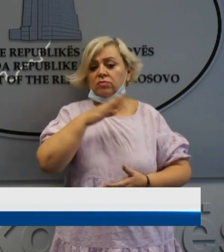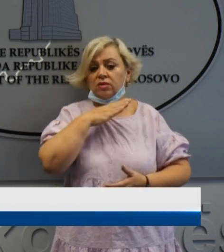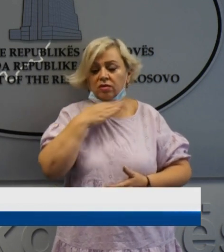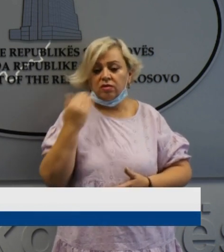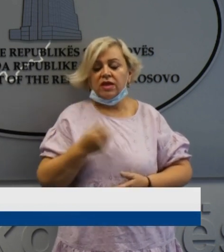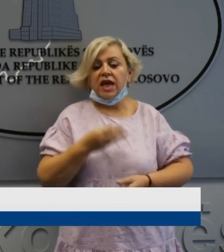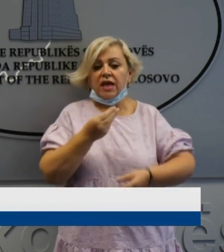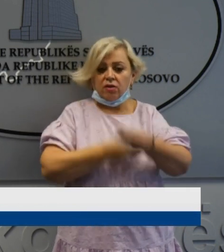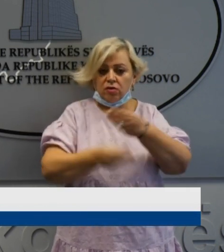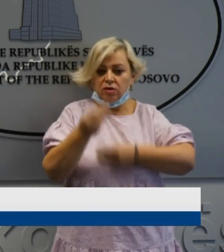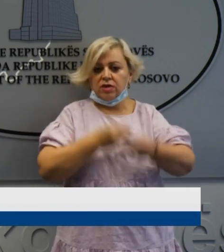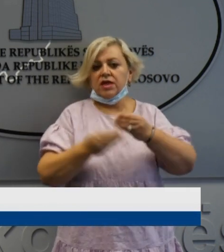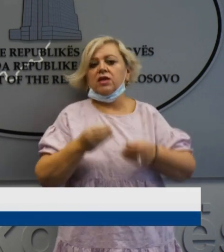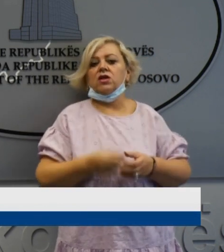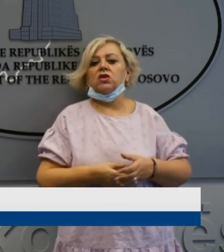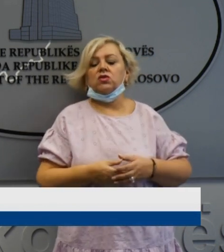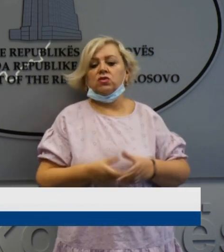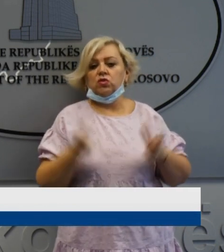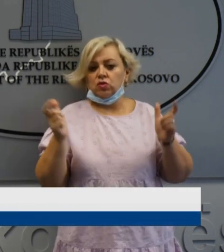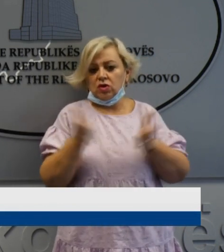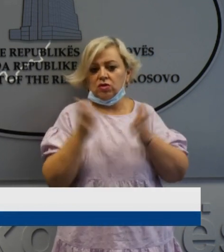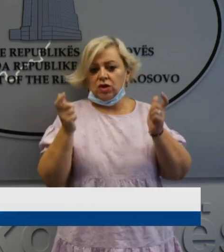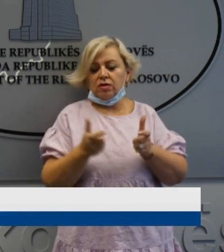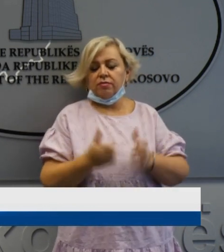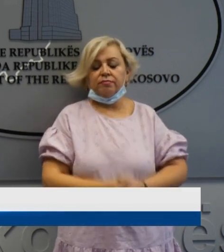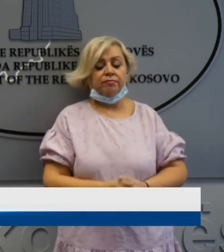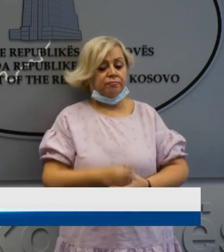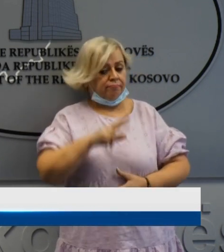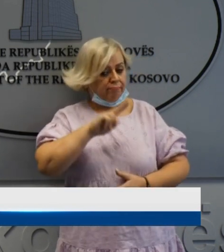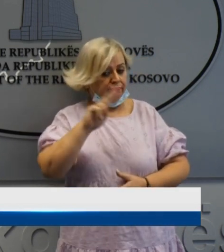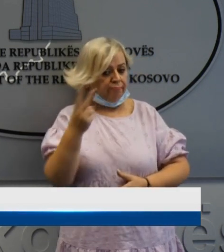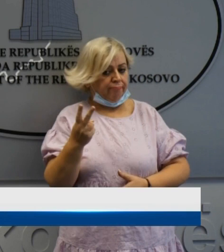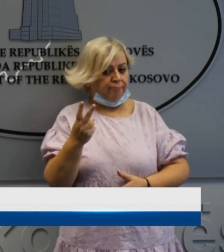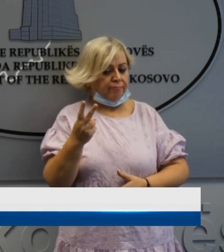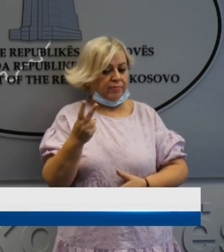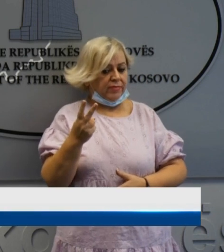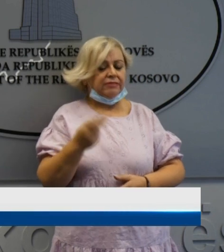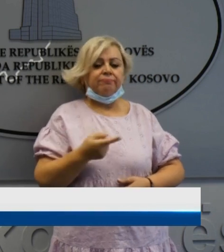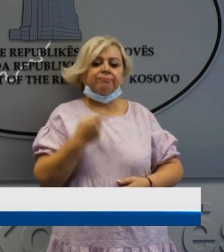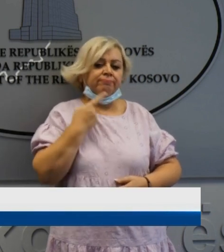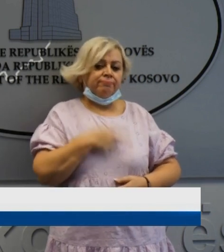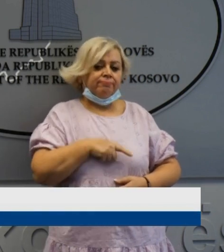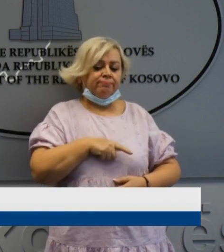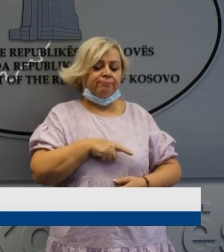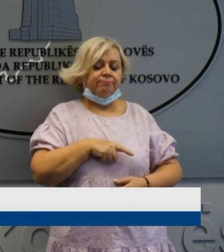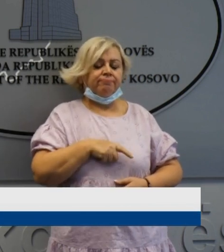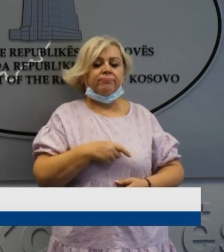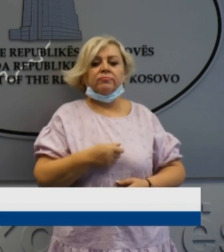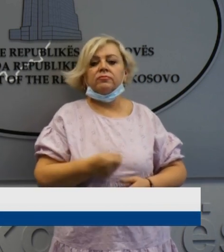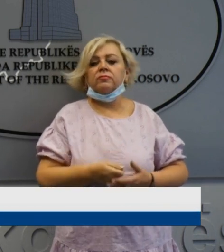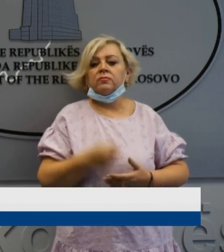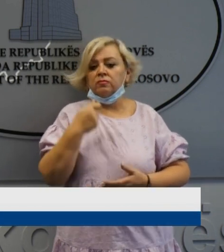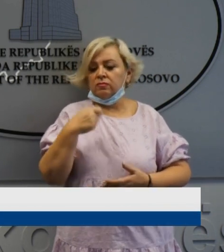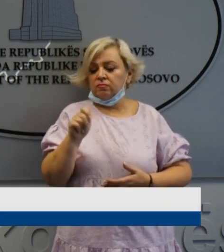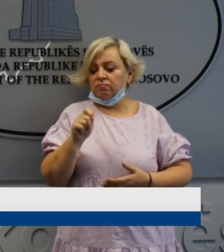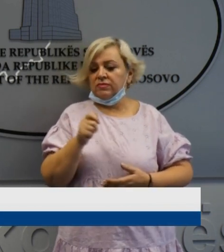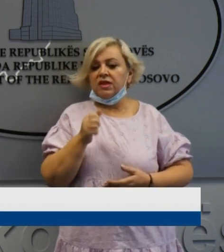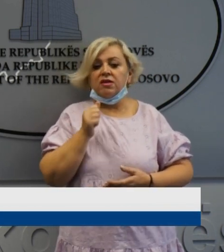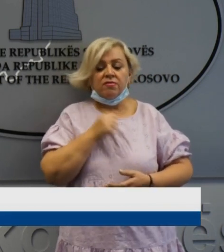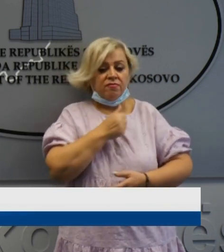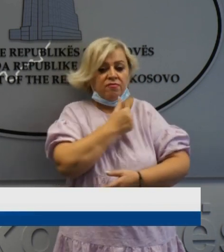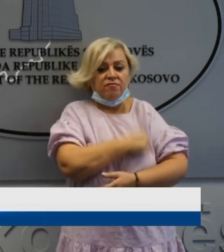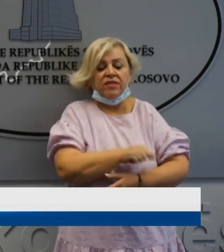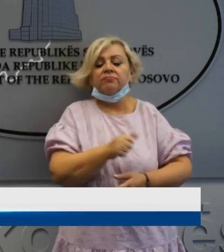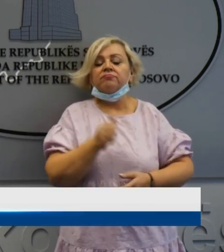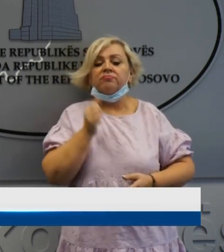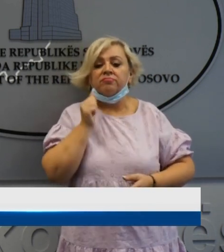edhe ekonomike edhe sociale. Në anën tjetër, fatkeqësisht me shumë kosto, por çdo ditë e më